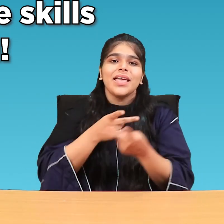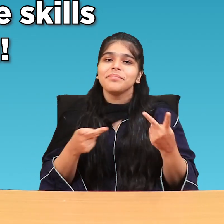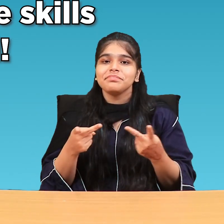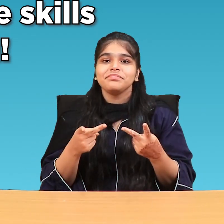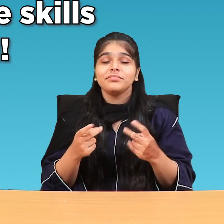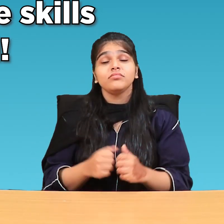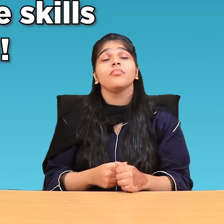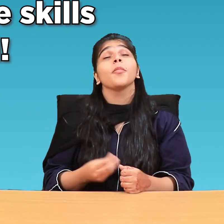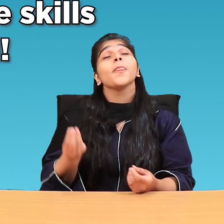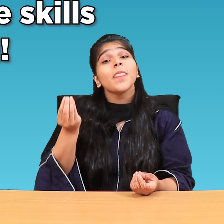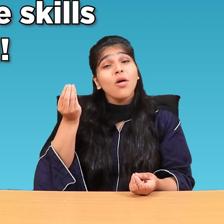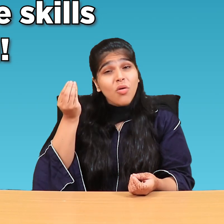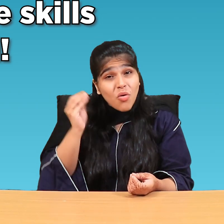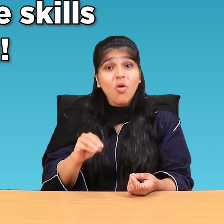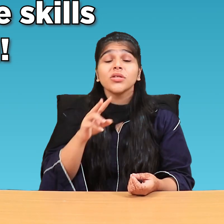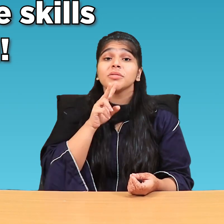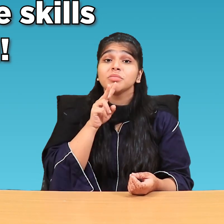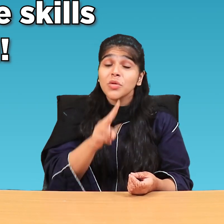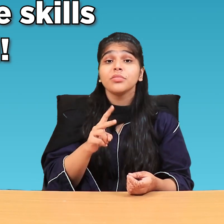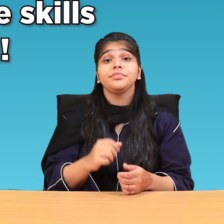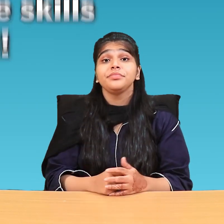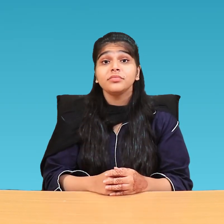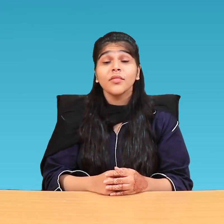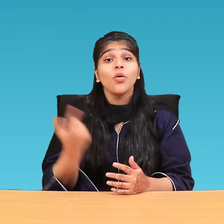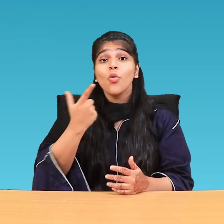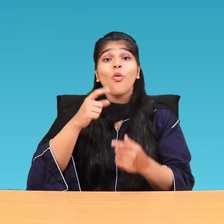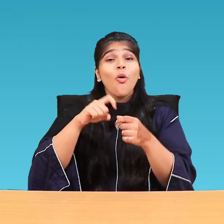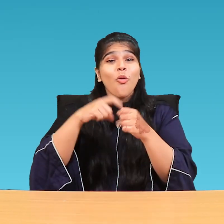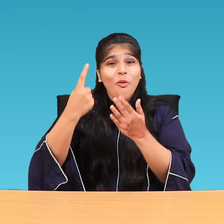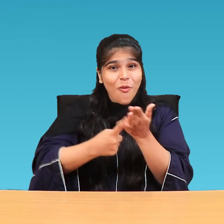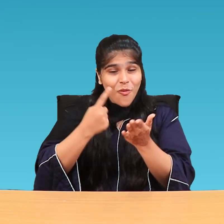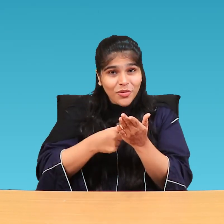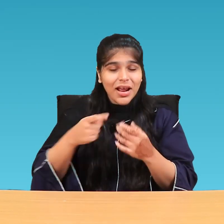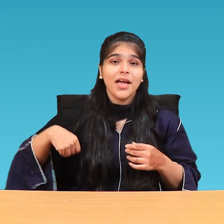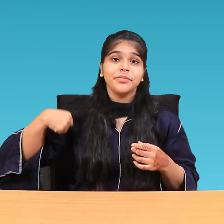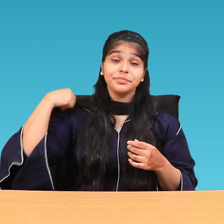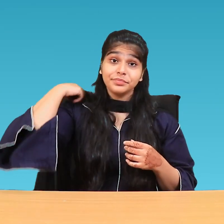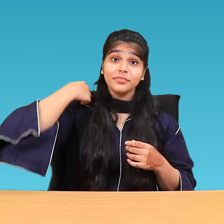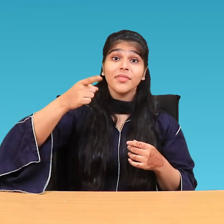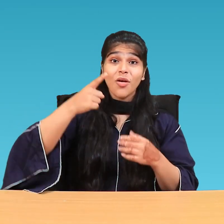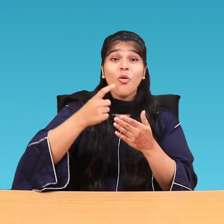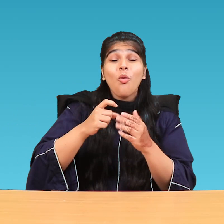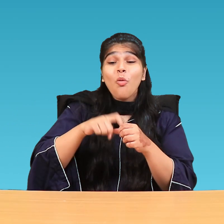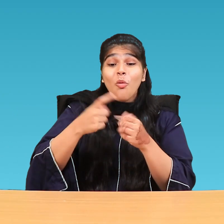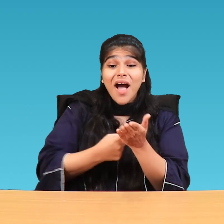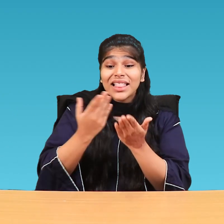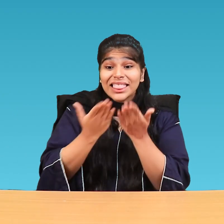उसके अलावा भी उन्होंने बोला कि क्योंकि मदरसे में और कुरानी तालीम जो है